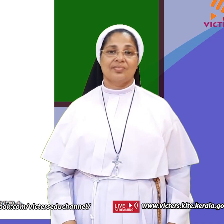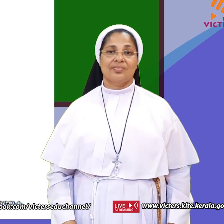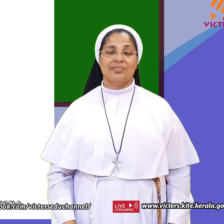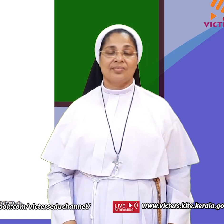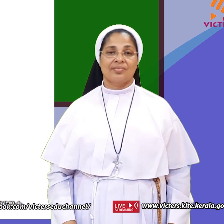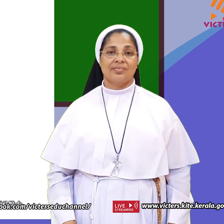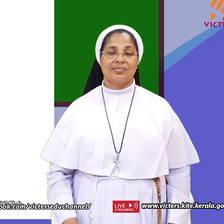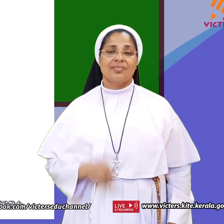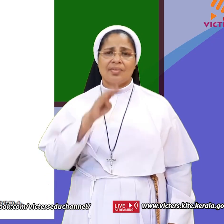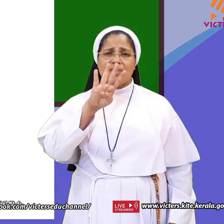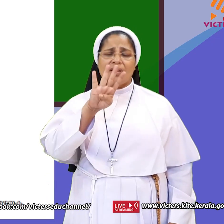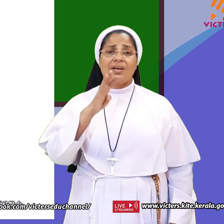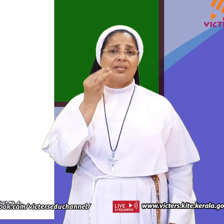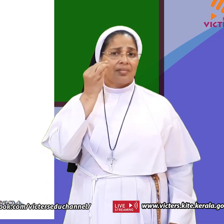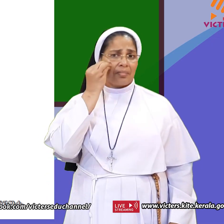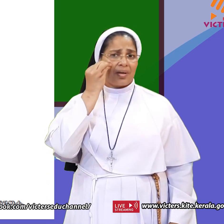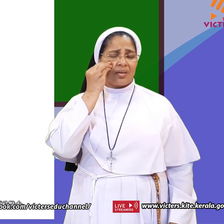നാല് മാർക്കിൻ്റെ 10 ചോദ്യങ്ങൾ.